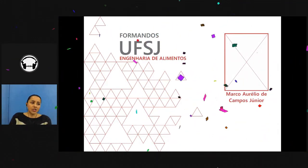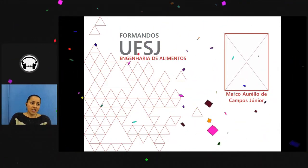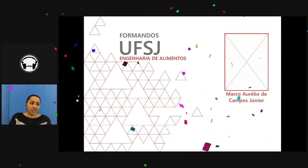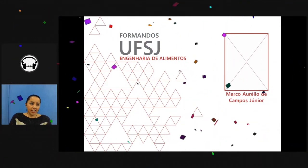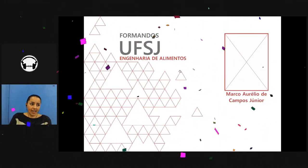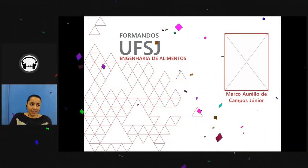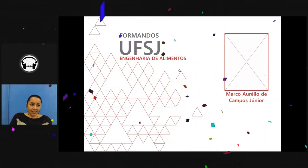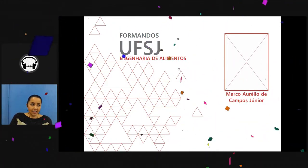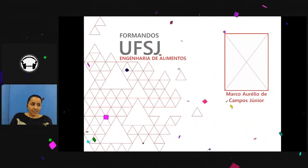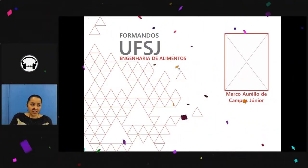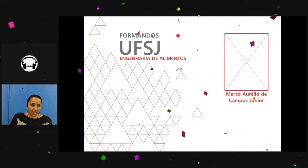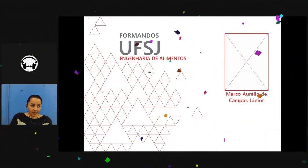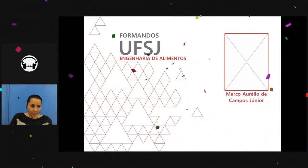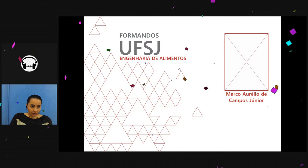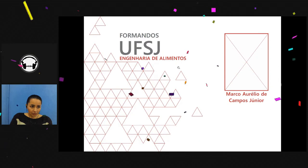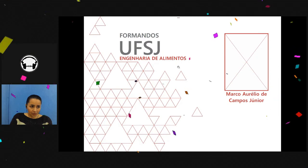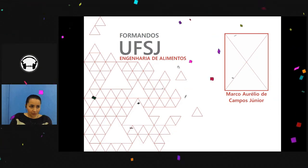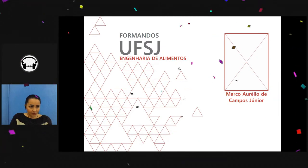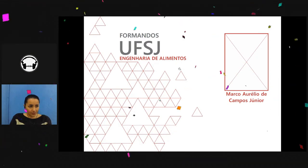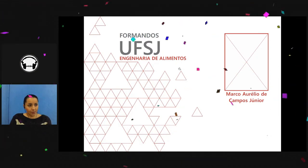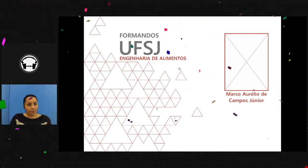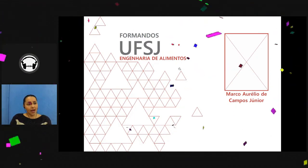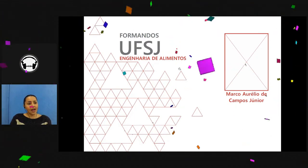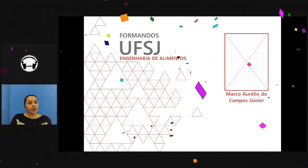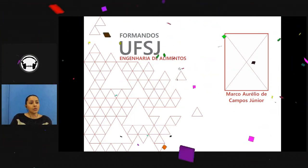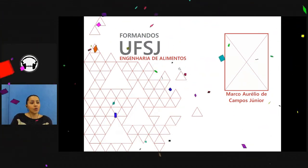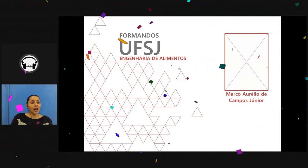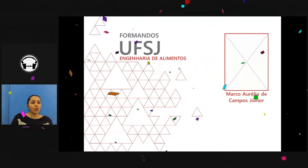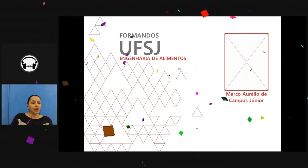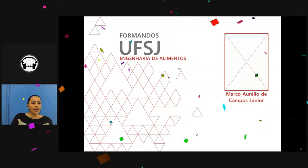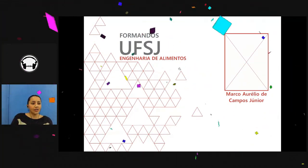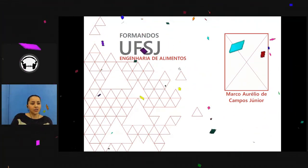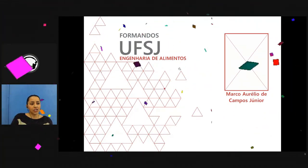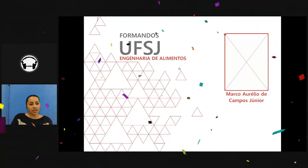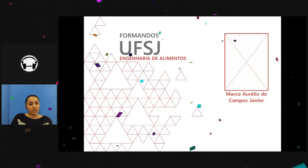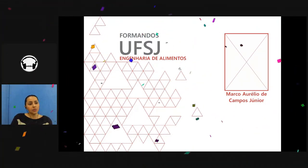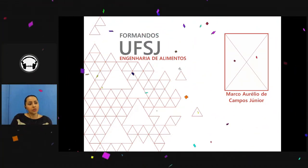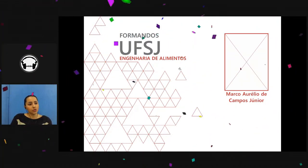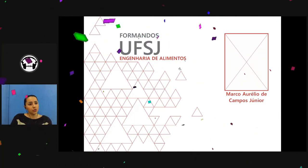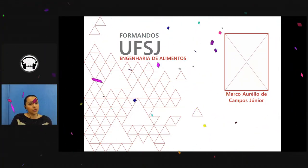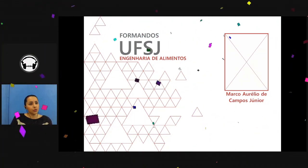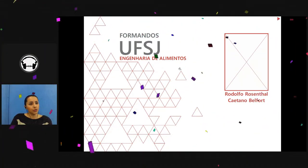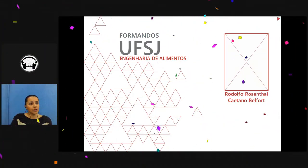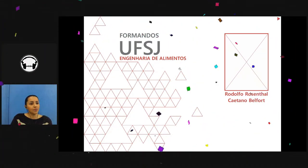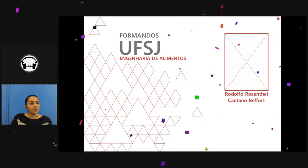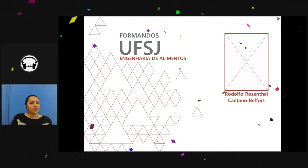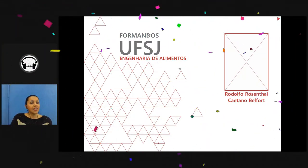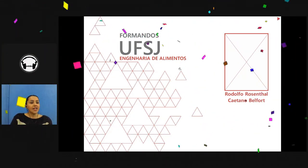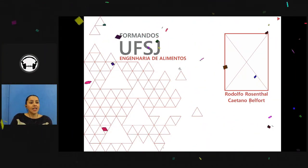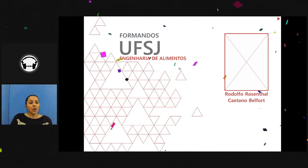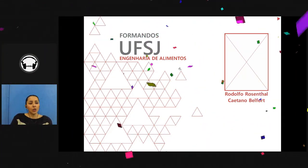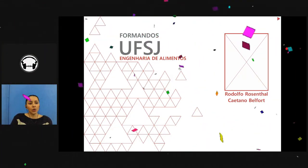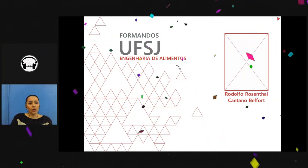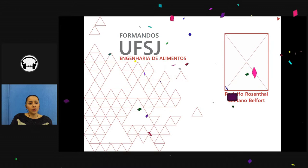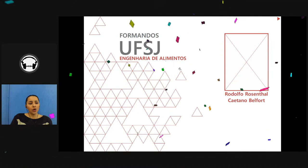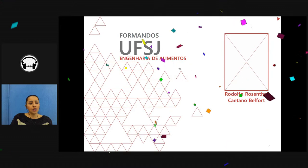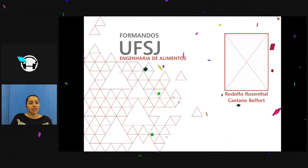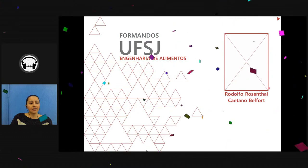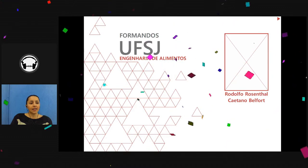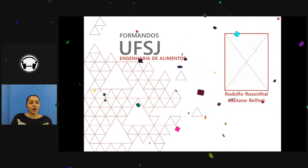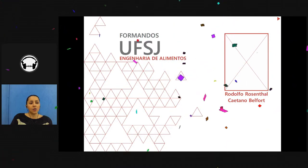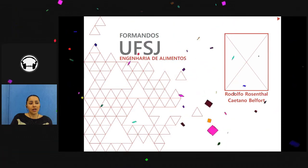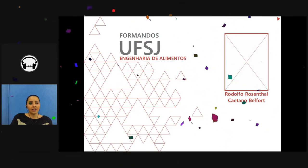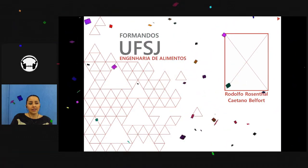No curso de Engenharia de Alimentos, Marco Aurélio de Campos Júnior e